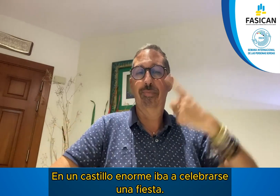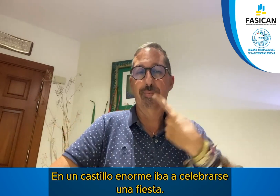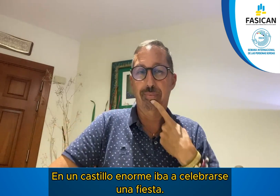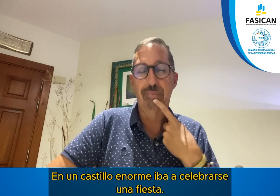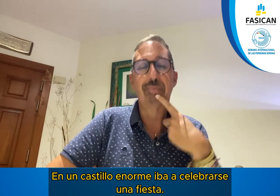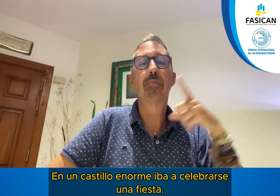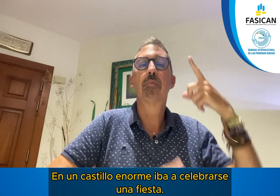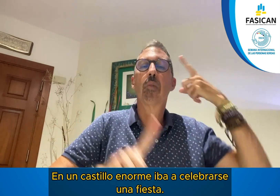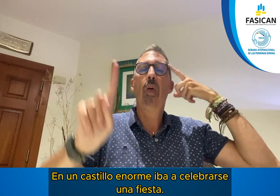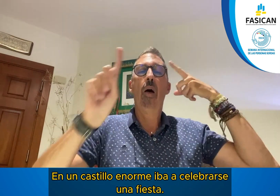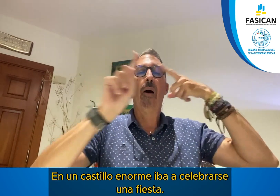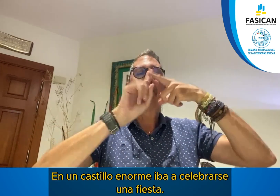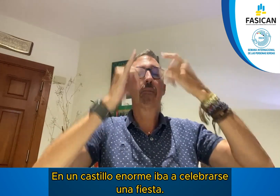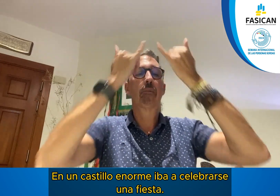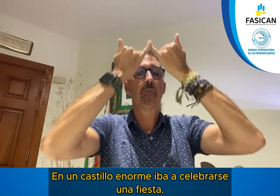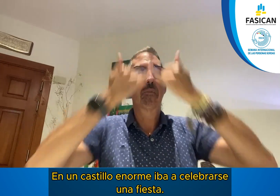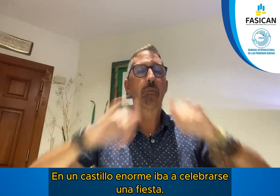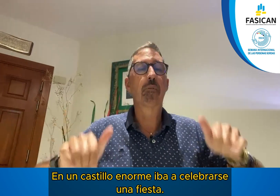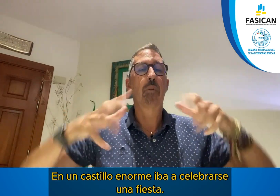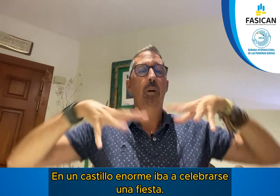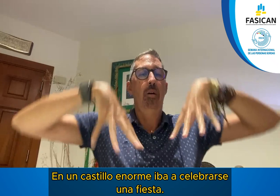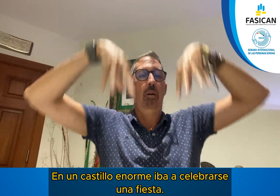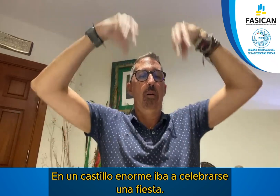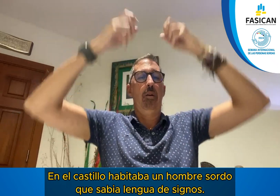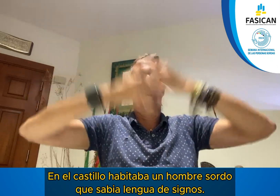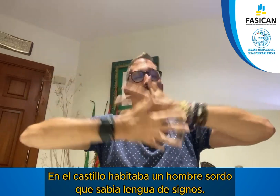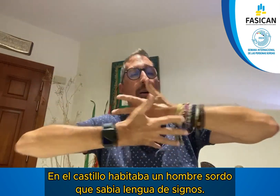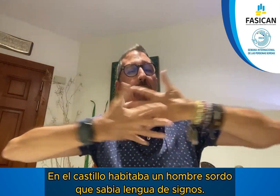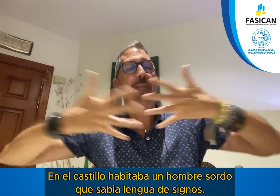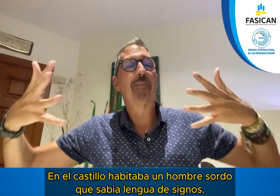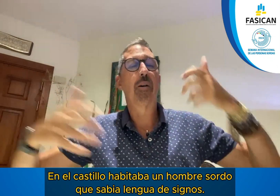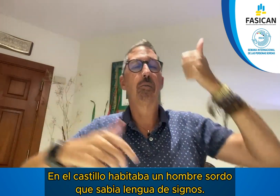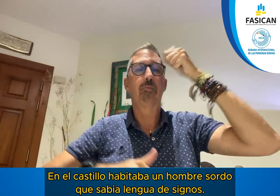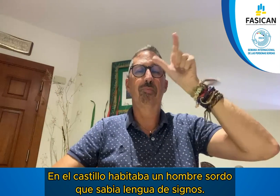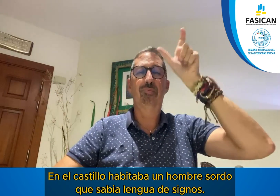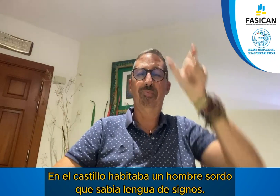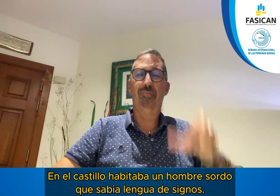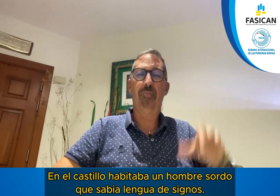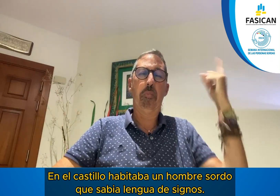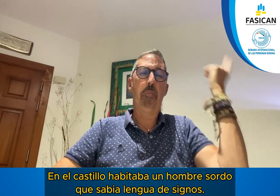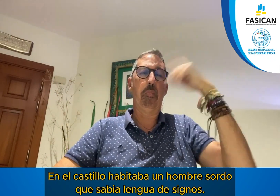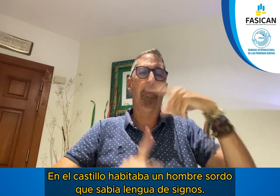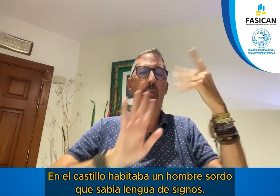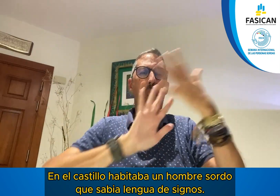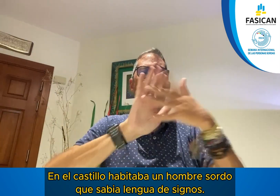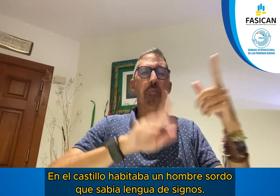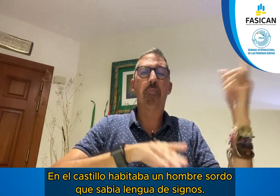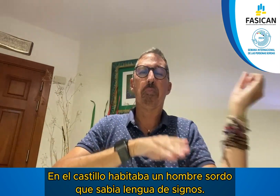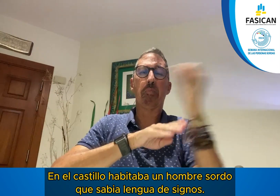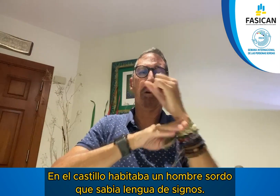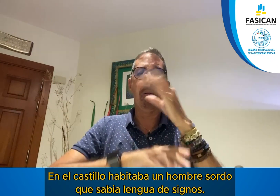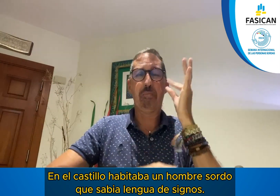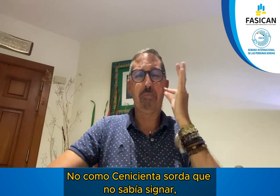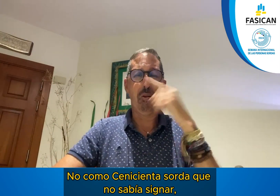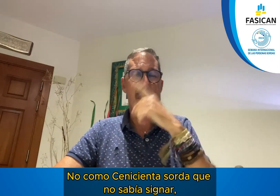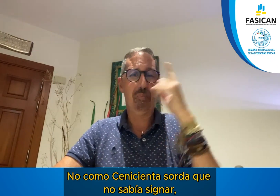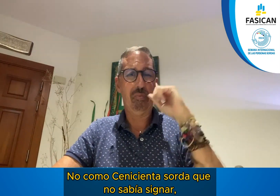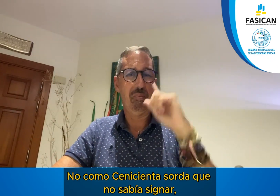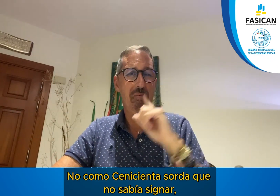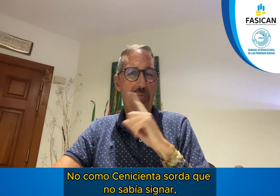En un castillo enorme iba a celebrarse una fiesta. En el castillo habitaba un hombre sordo que sabía lengua de signos, no como Cenicienta